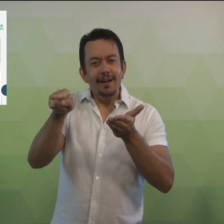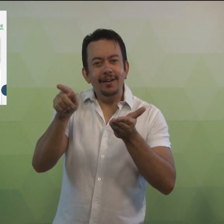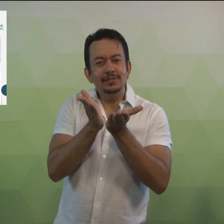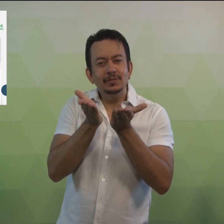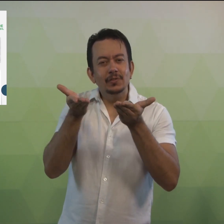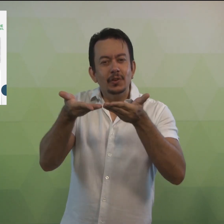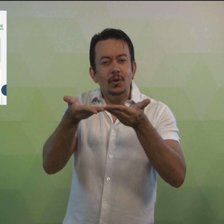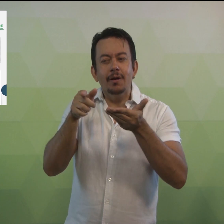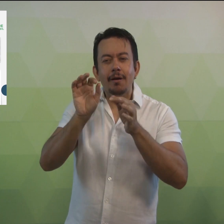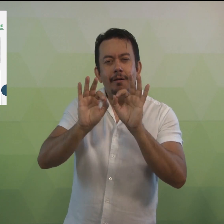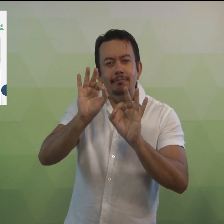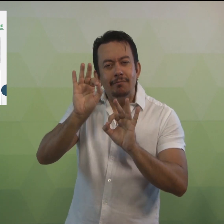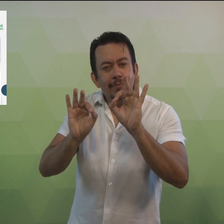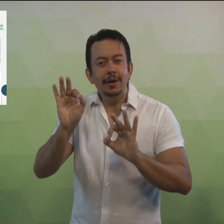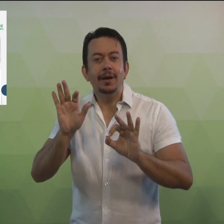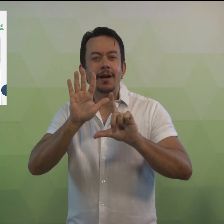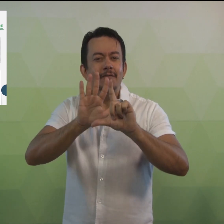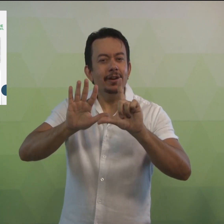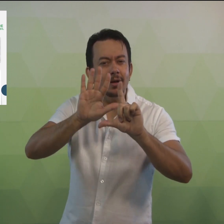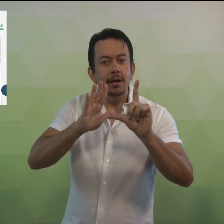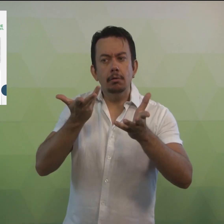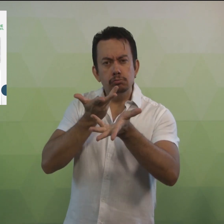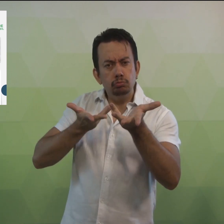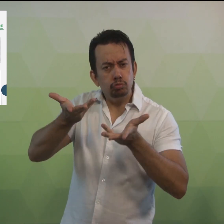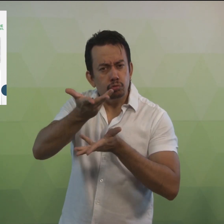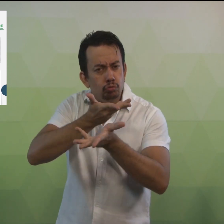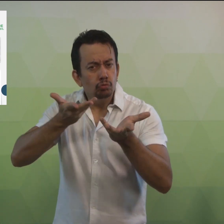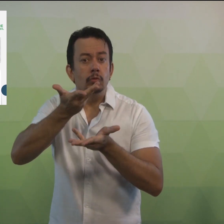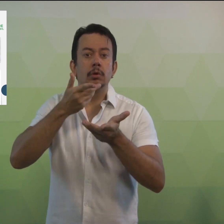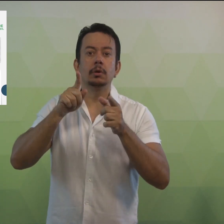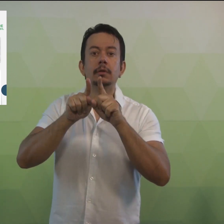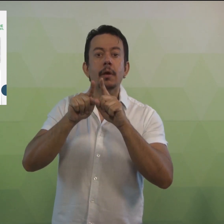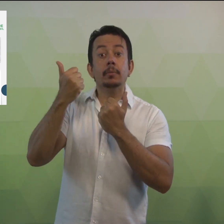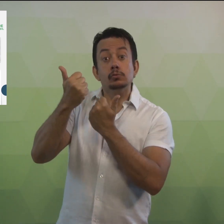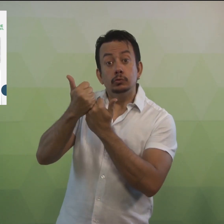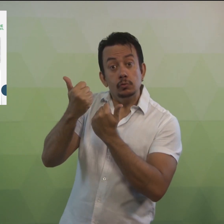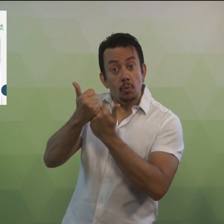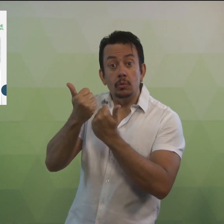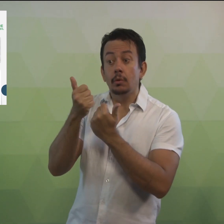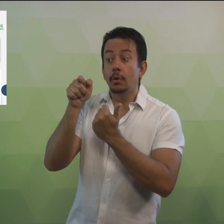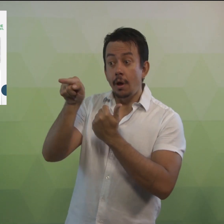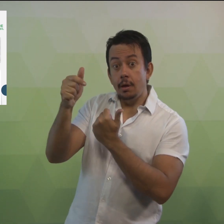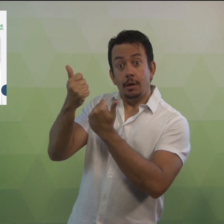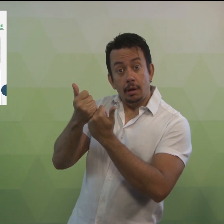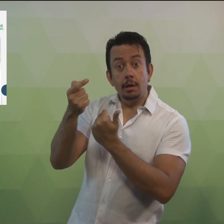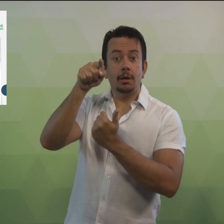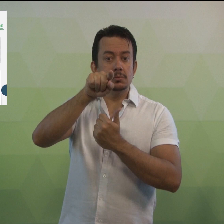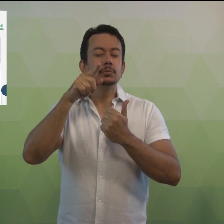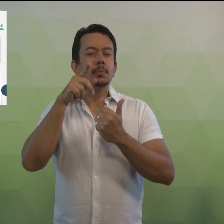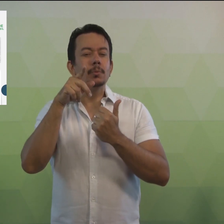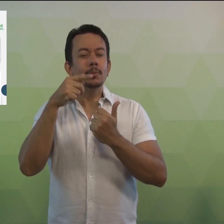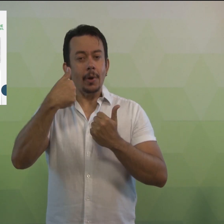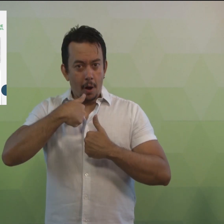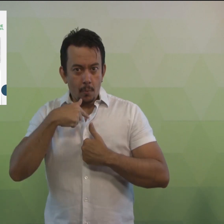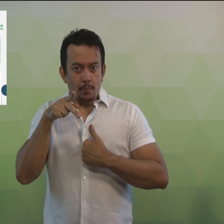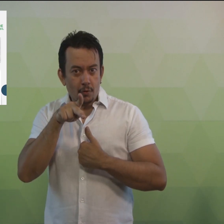podem mandar mensagens, podem colocar suas dúvidas, tá bom? No AVA, nos fóruns, nas salas de